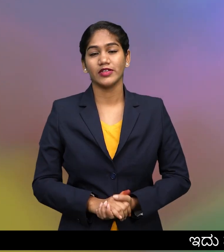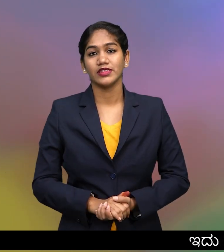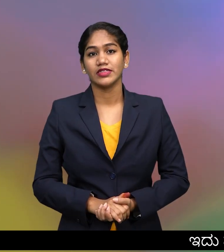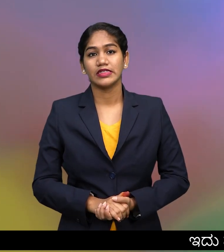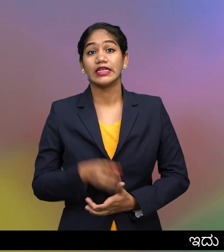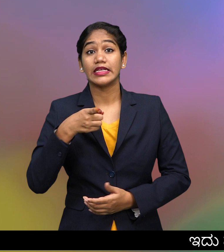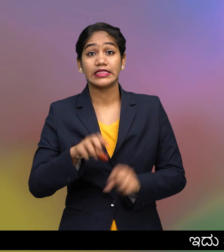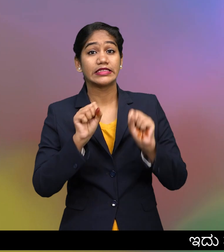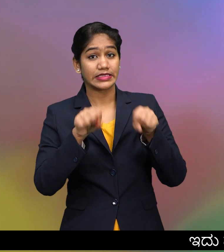ಇದು ಪರಿಸರ ಅಥವಾ